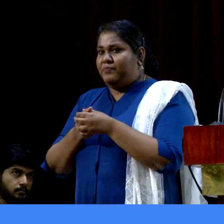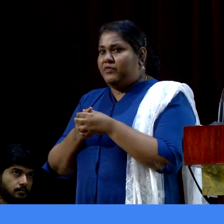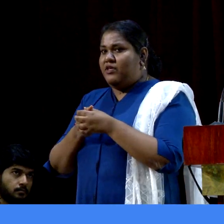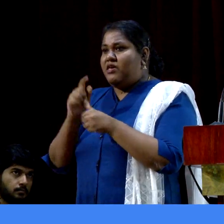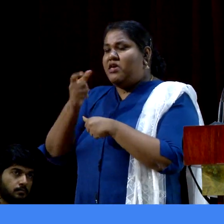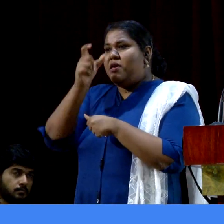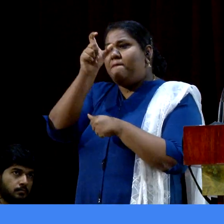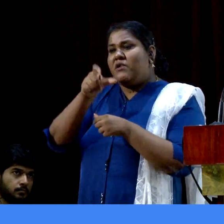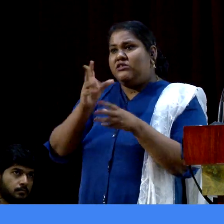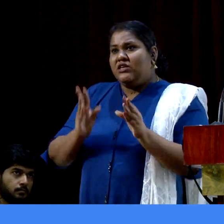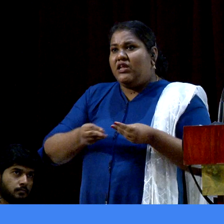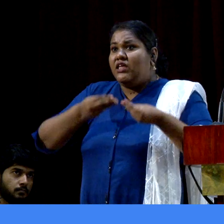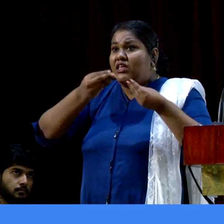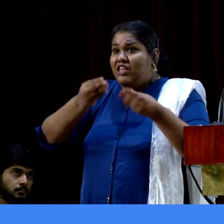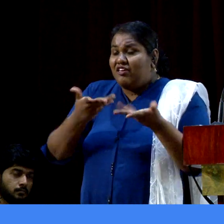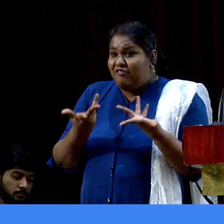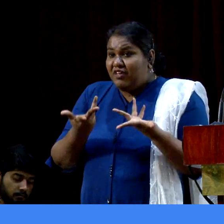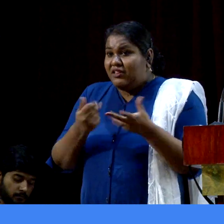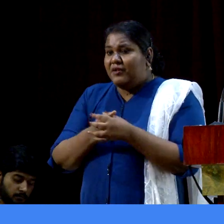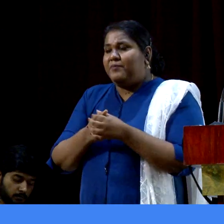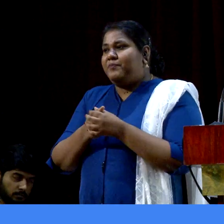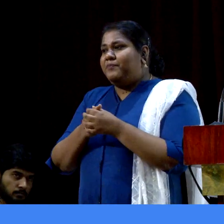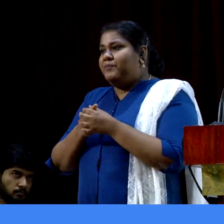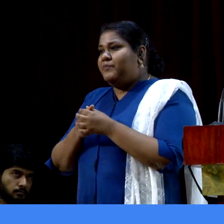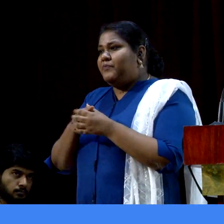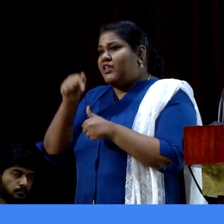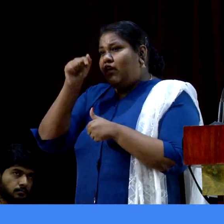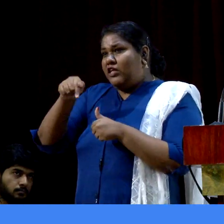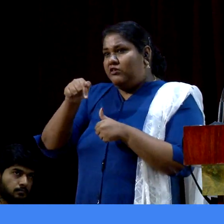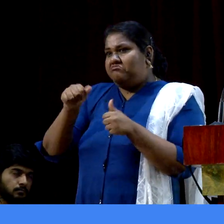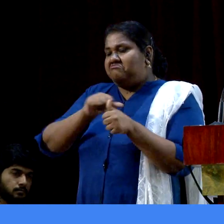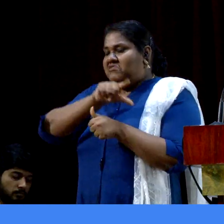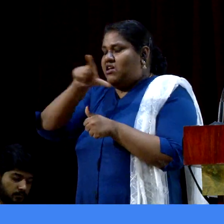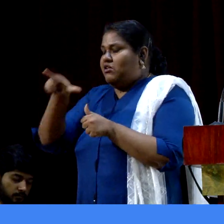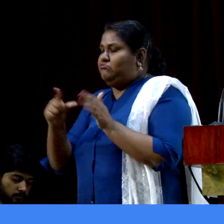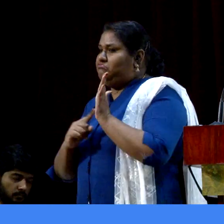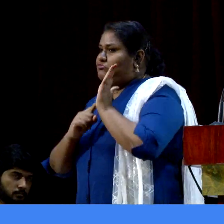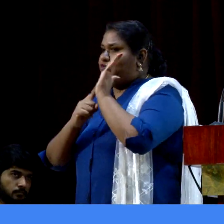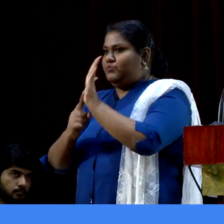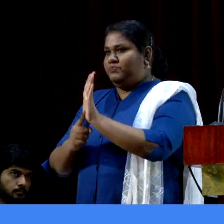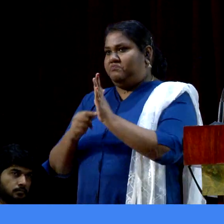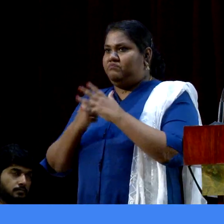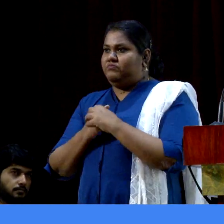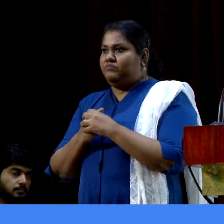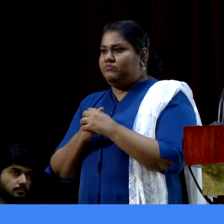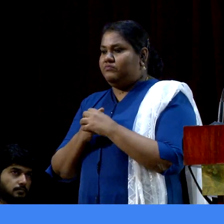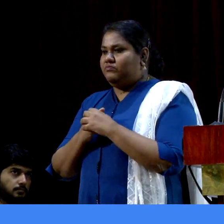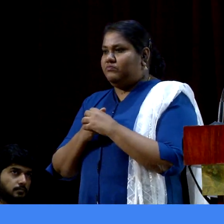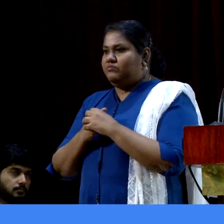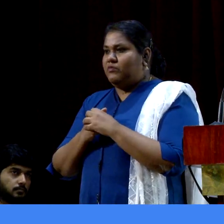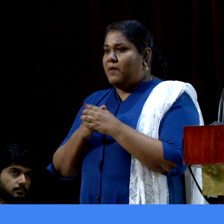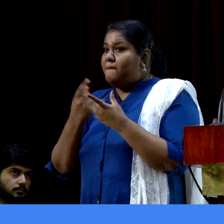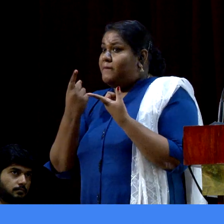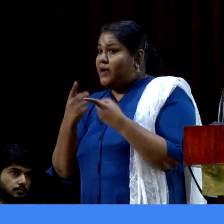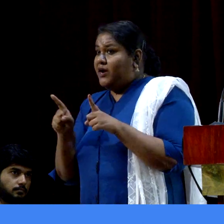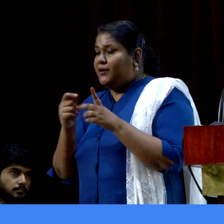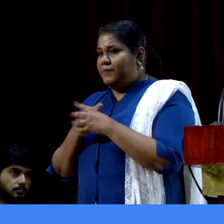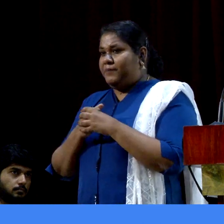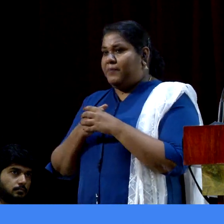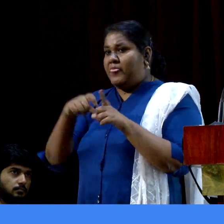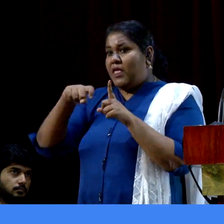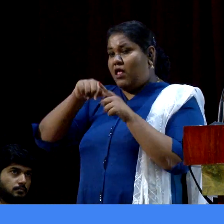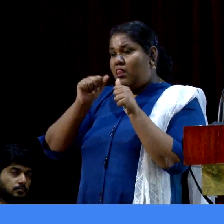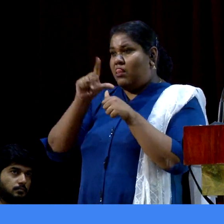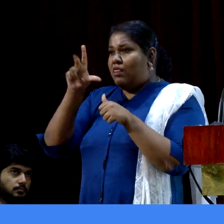உரிமை என்று எப்படி நாம் கல்வியை மட்டுமே பார்த்து கொண்டிருக்கக்கூடிய சூழல் இன்றைக்கு நாடில் இருக்கிறது. ஆனால் கல்வி